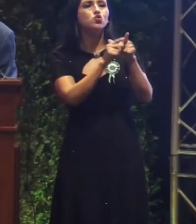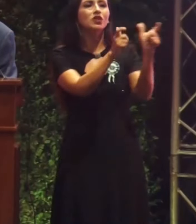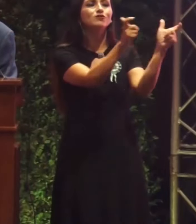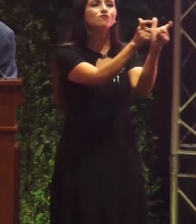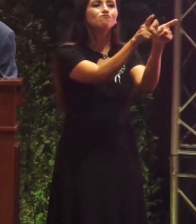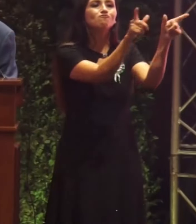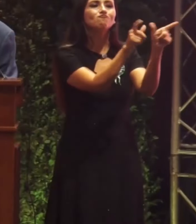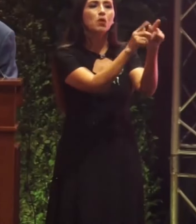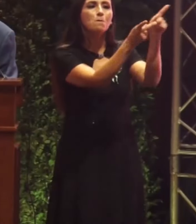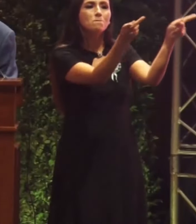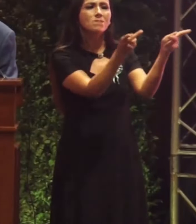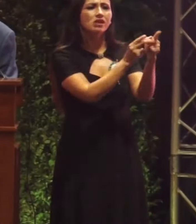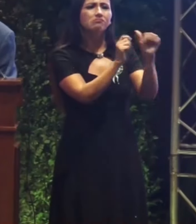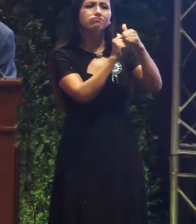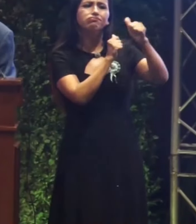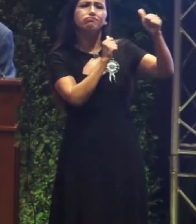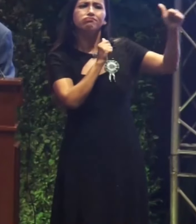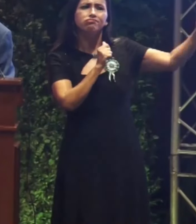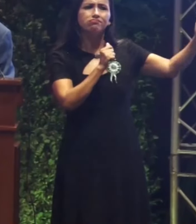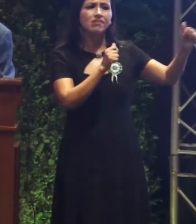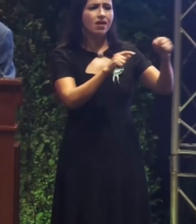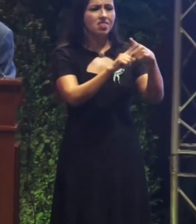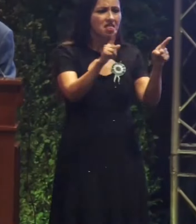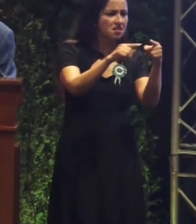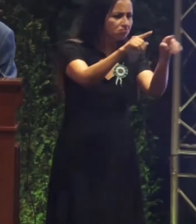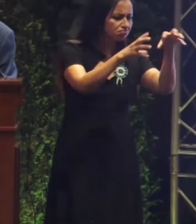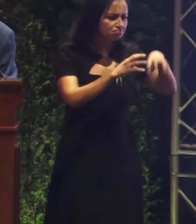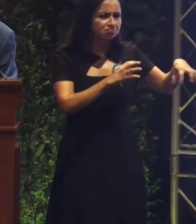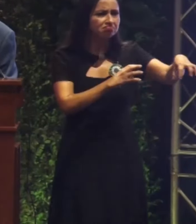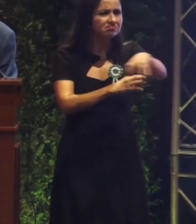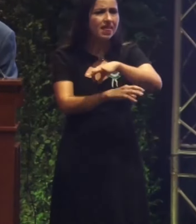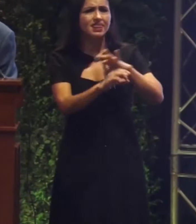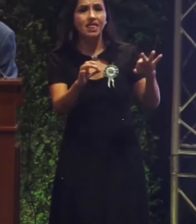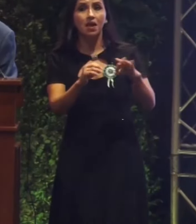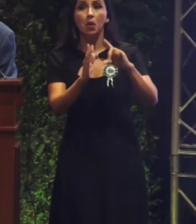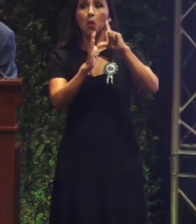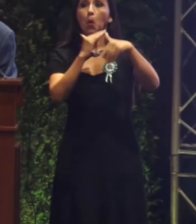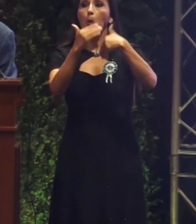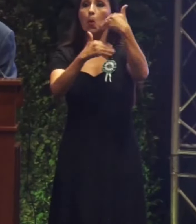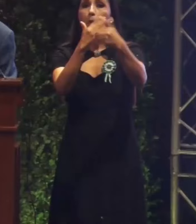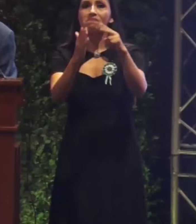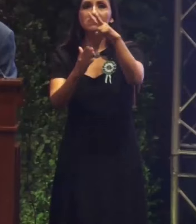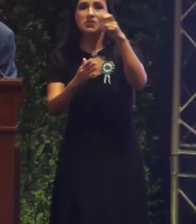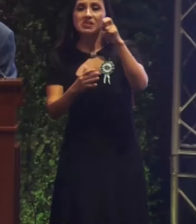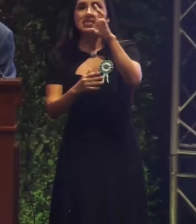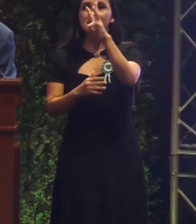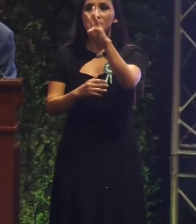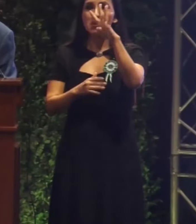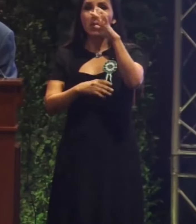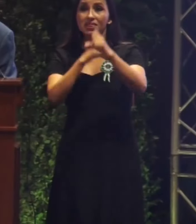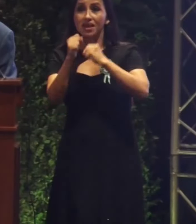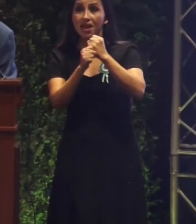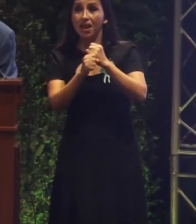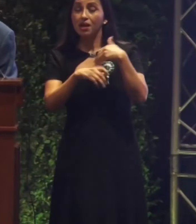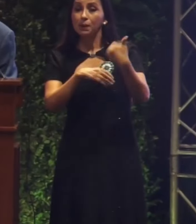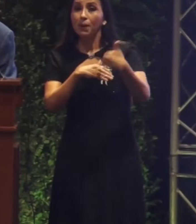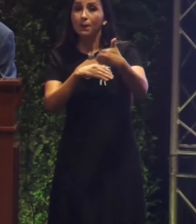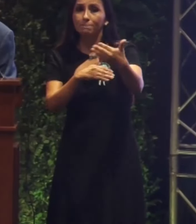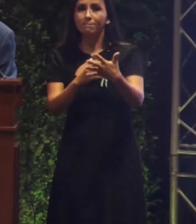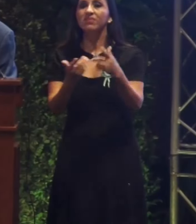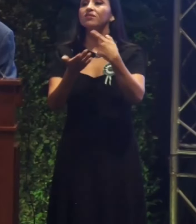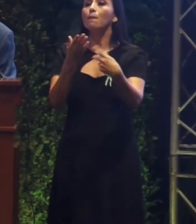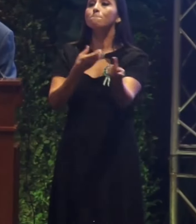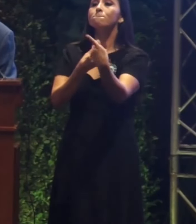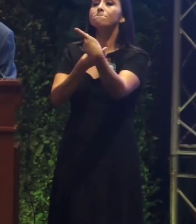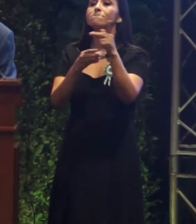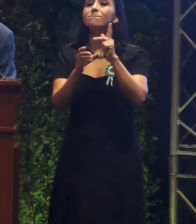chiquitos, lejos de todos lados y cerca de ninguno. Más tarde, 264 años después,